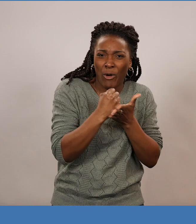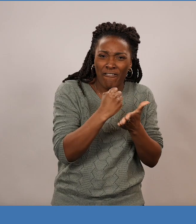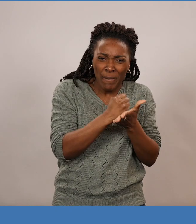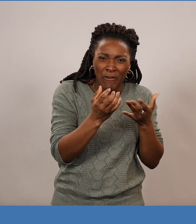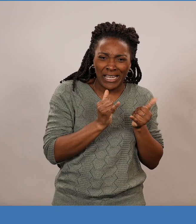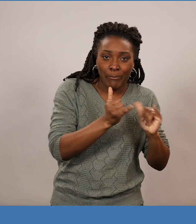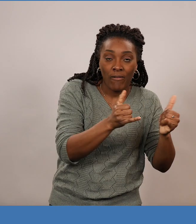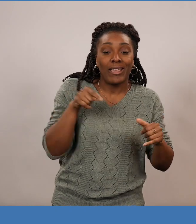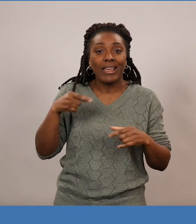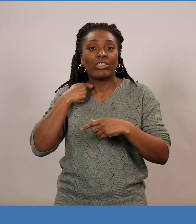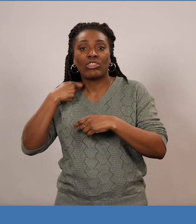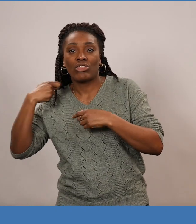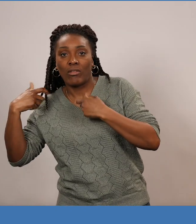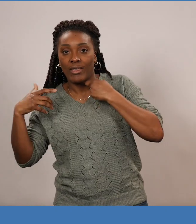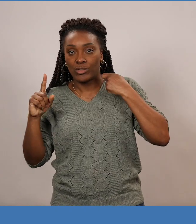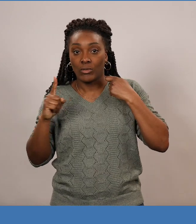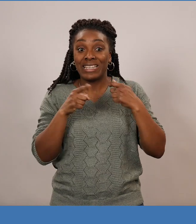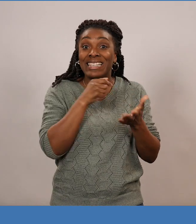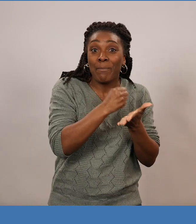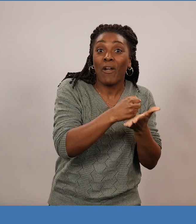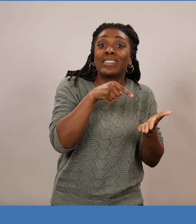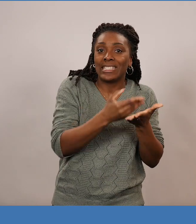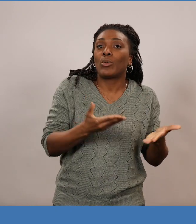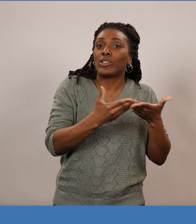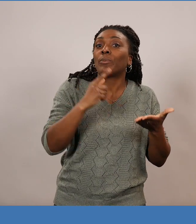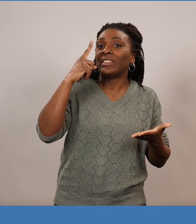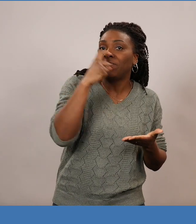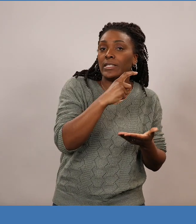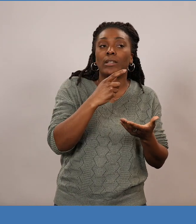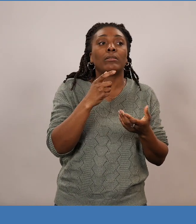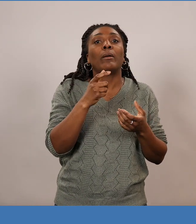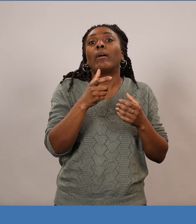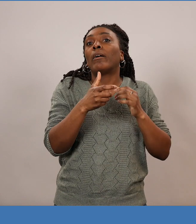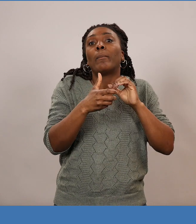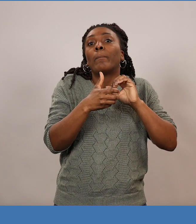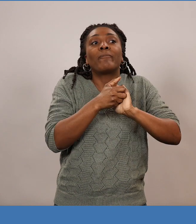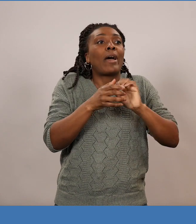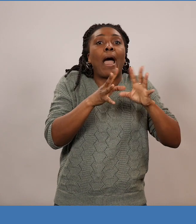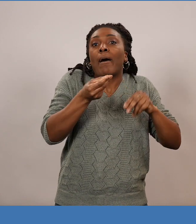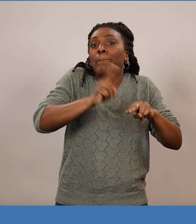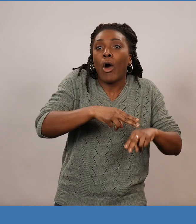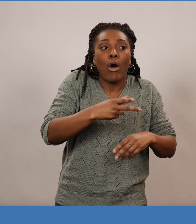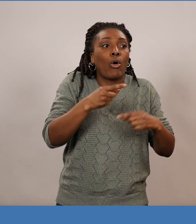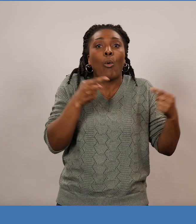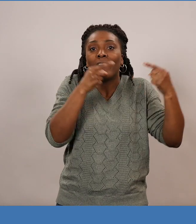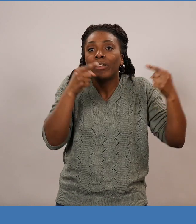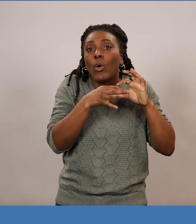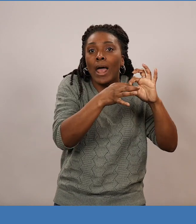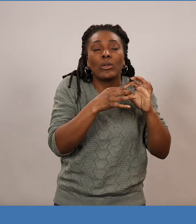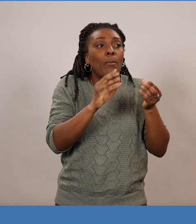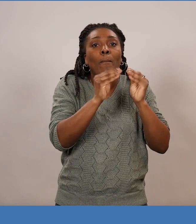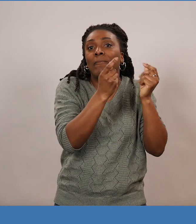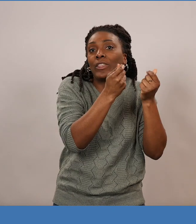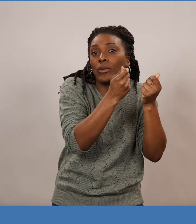l'épreuve. Parce que l'épreuve est une situation de difficulté, par exemple la perte d'un être cher, des conflits relationnels, des